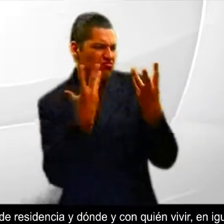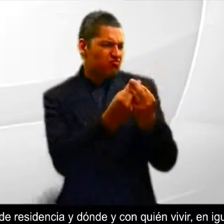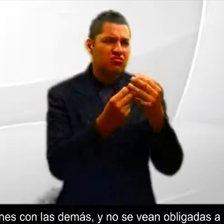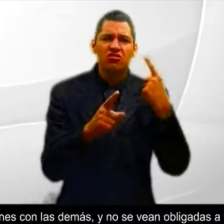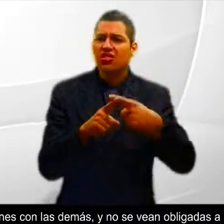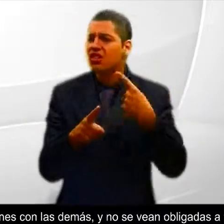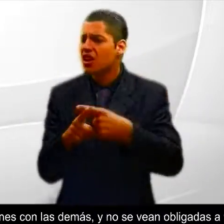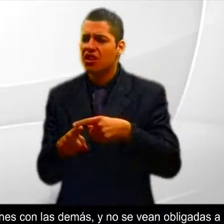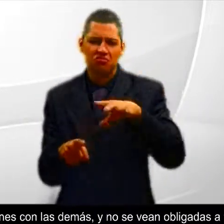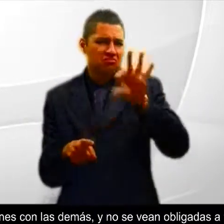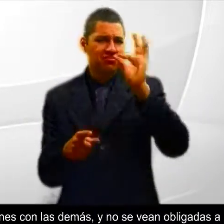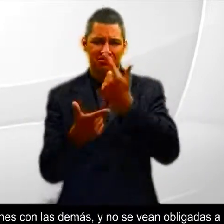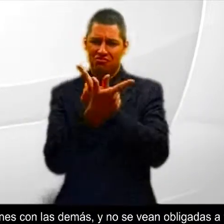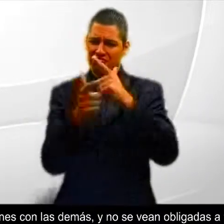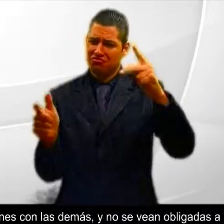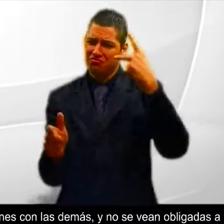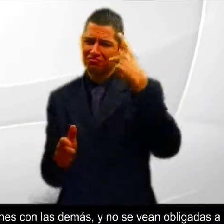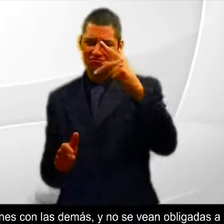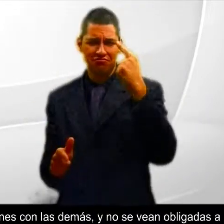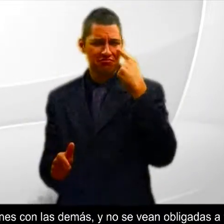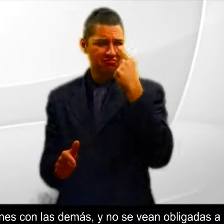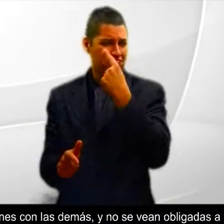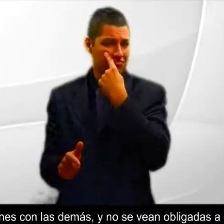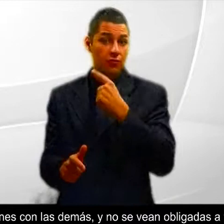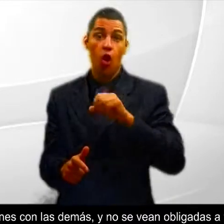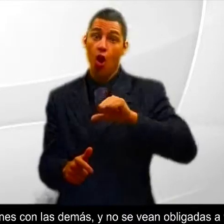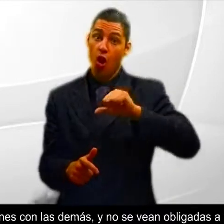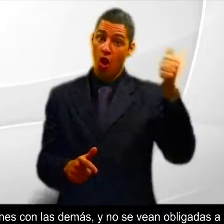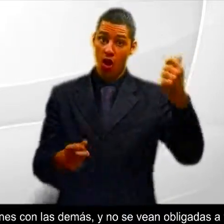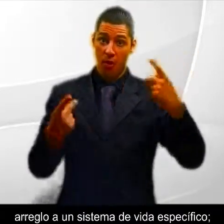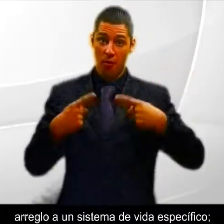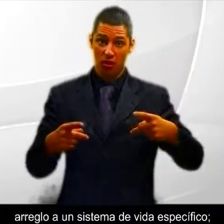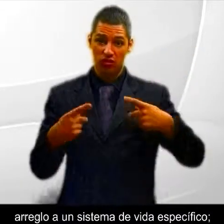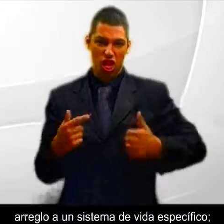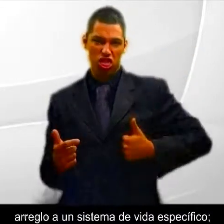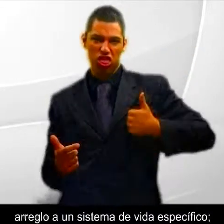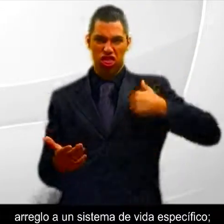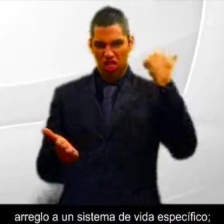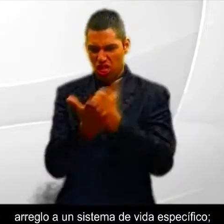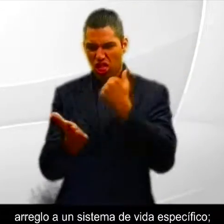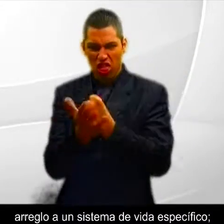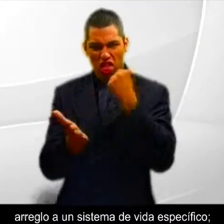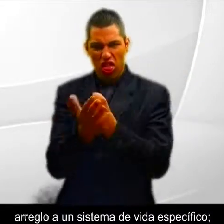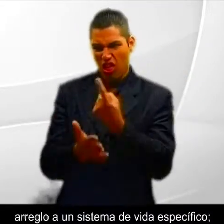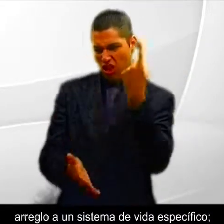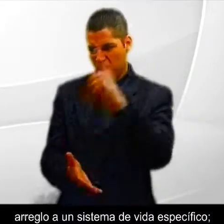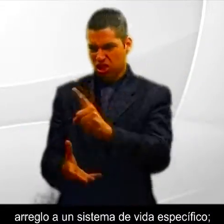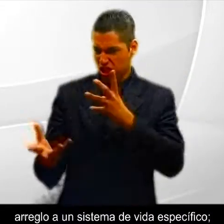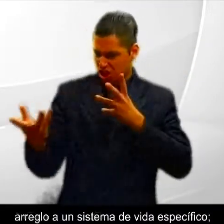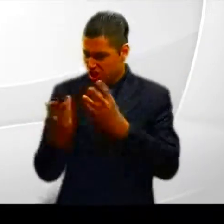igualdad de condiciones con las demás y no se vean obligadas a vivir con arreglo a un sistema de vida específico